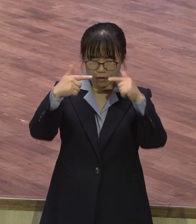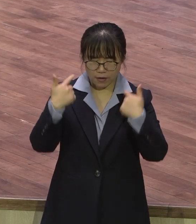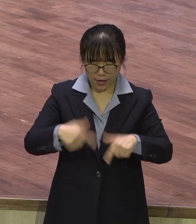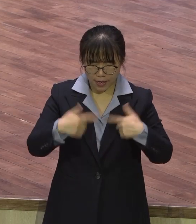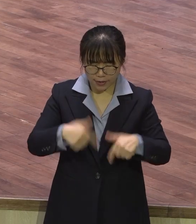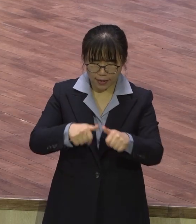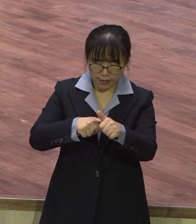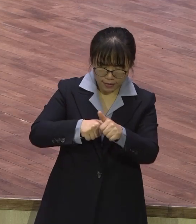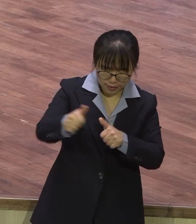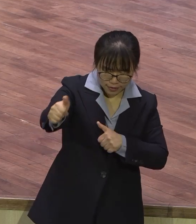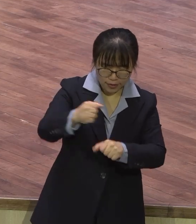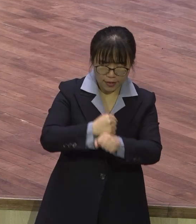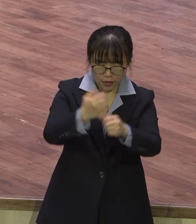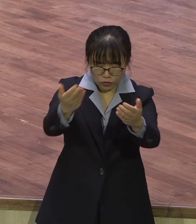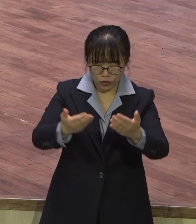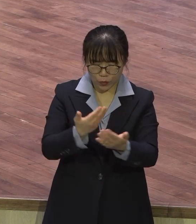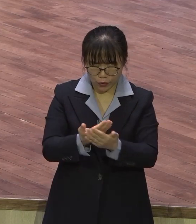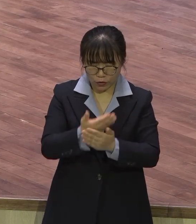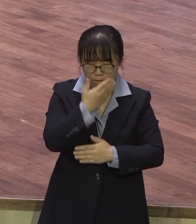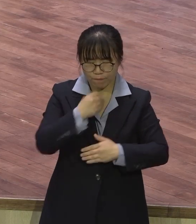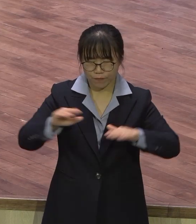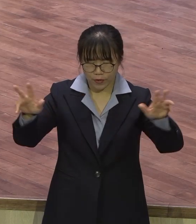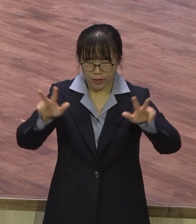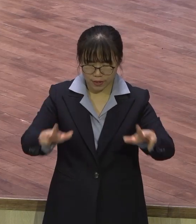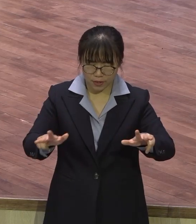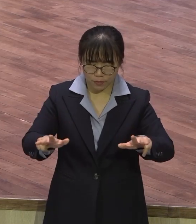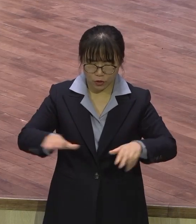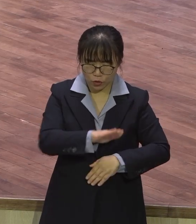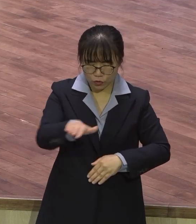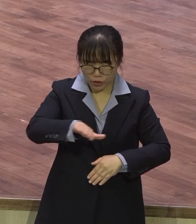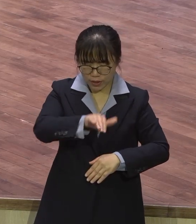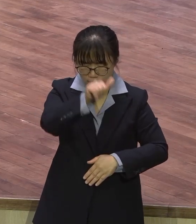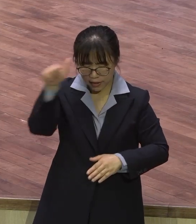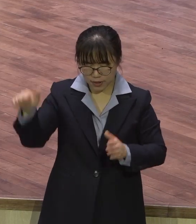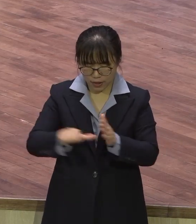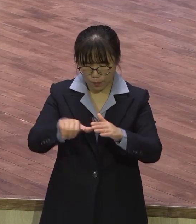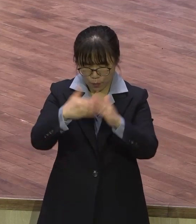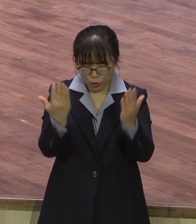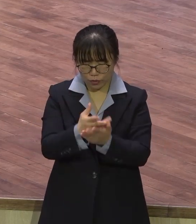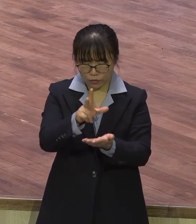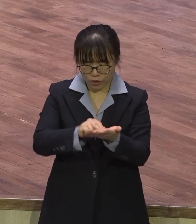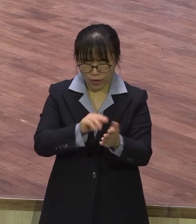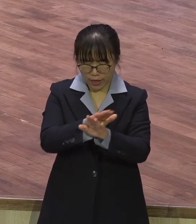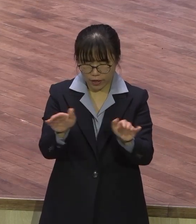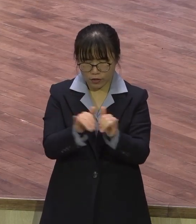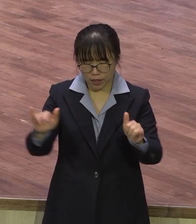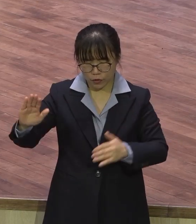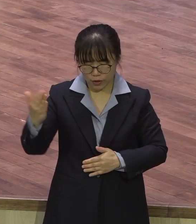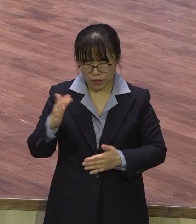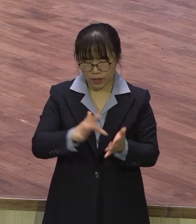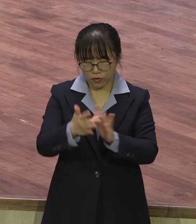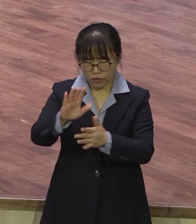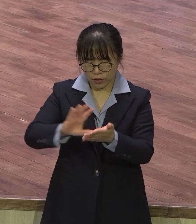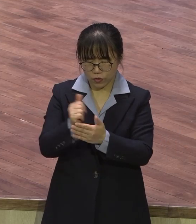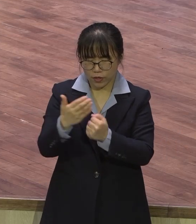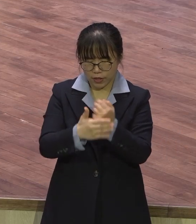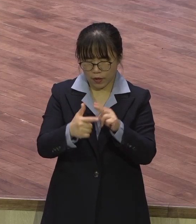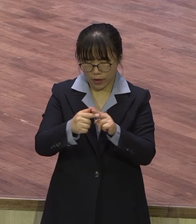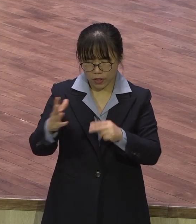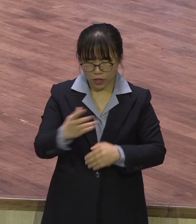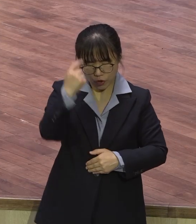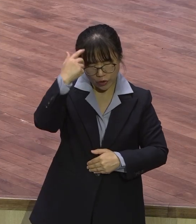주옵소서 지금은 우리 인생의 모든 문제의 결제되시는 예수고시도의 은혜와 하나님의 사랑하심과 선우님의